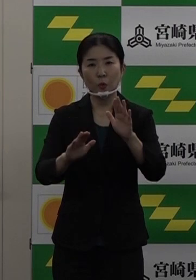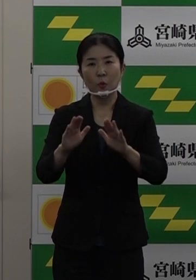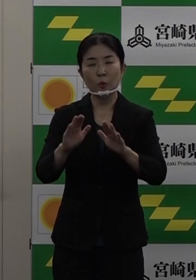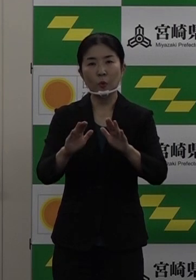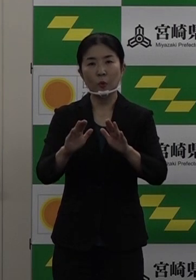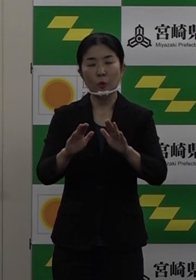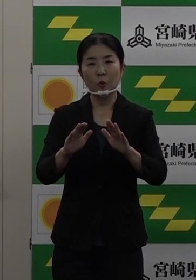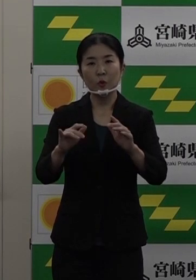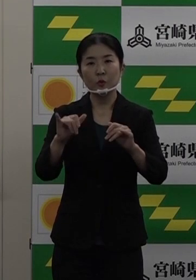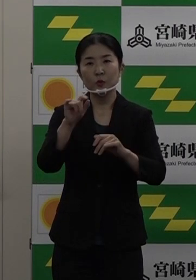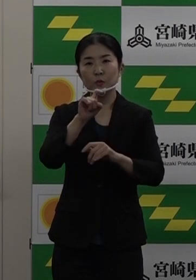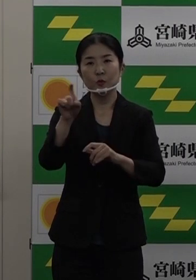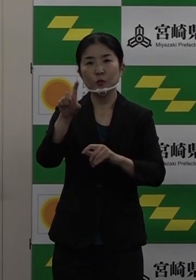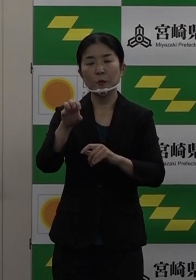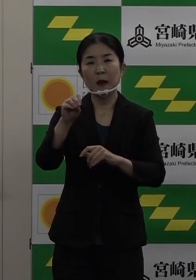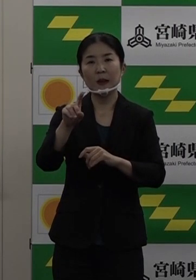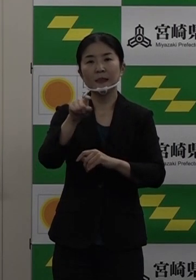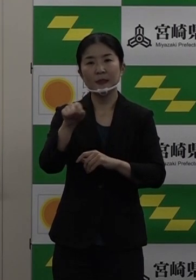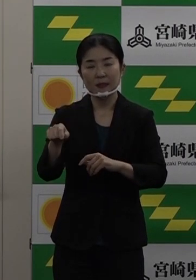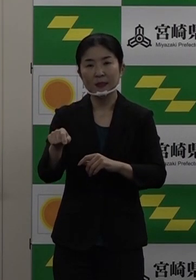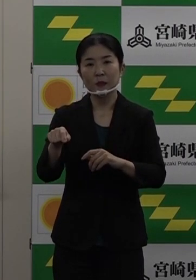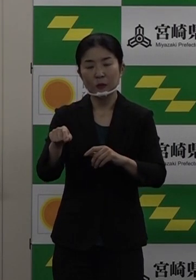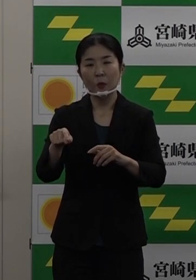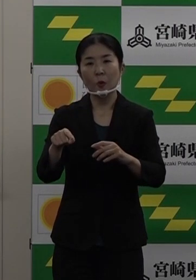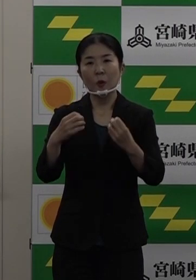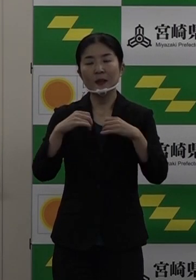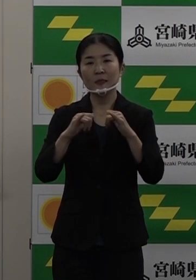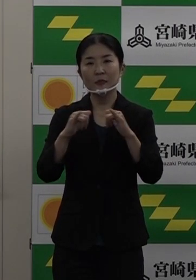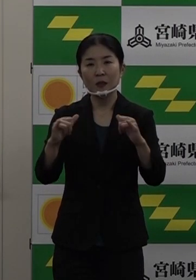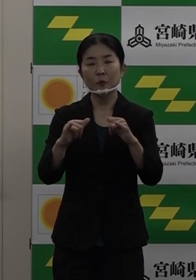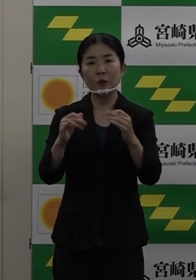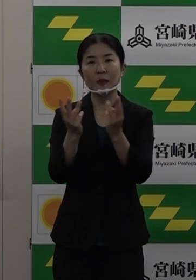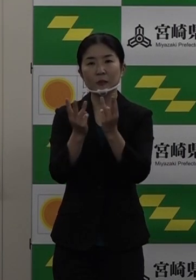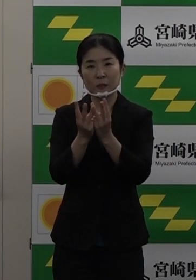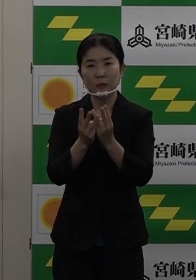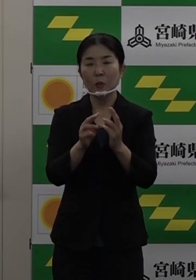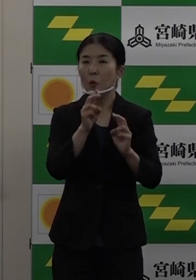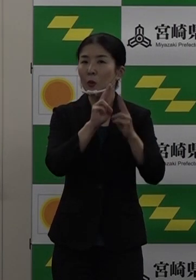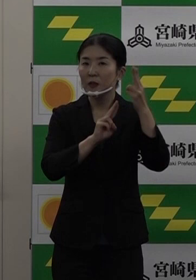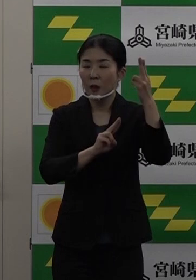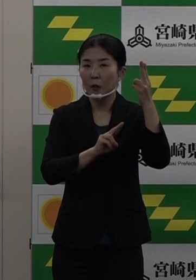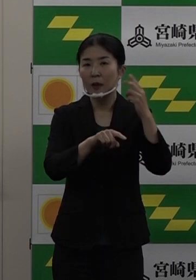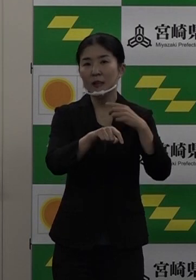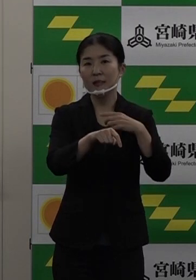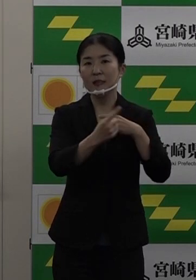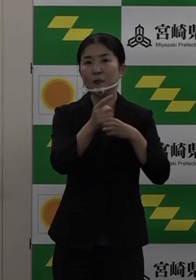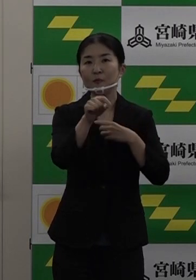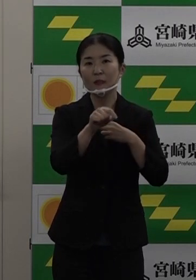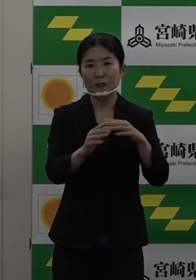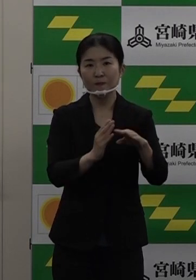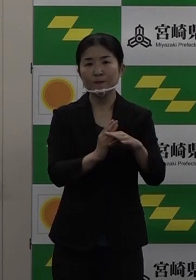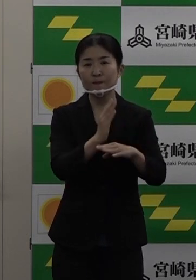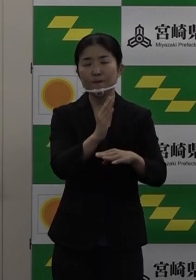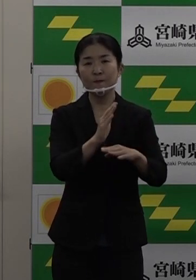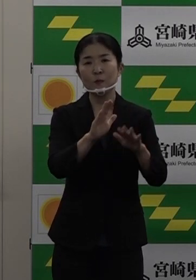間の人口10万人あたりの感染者数、沖縄100人を超えている大変な状況だということ